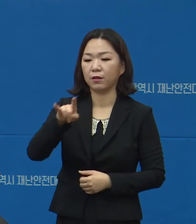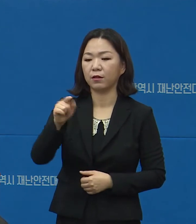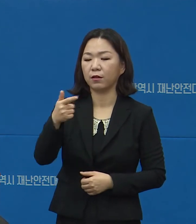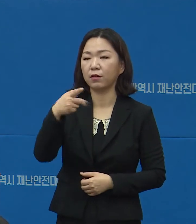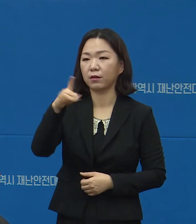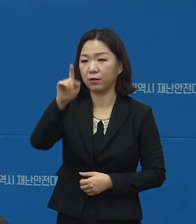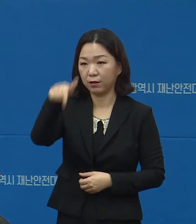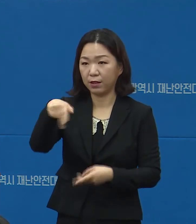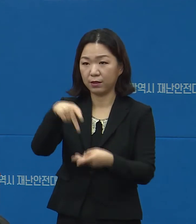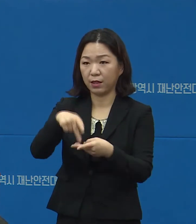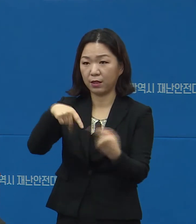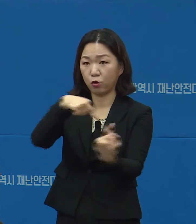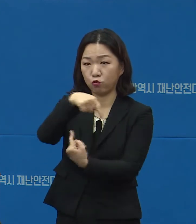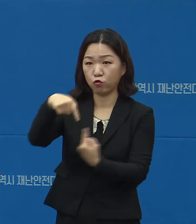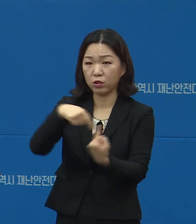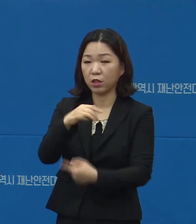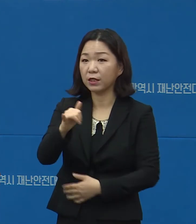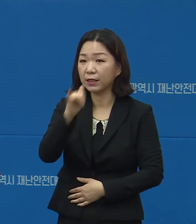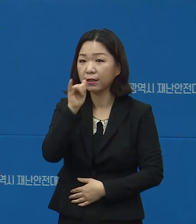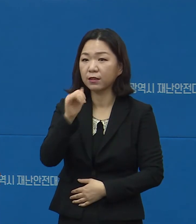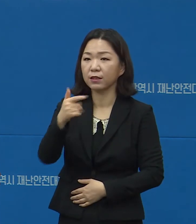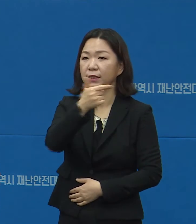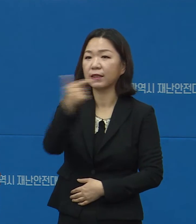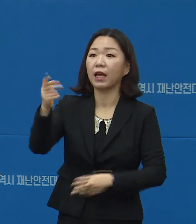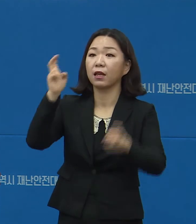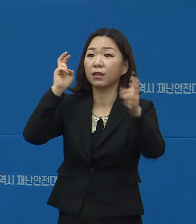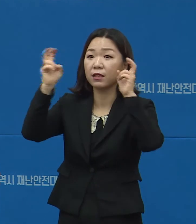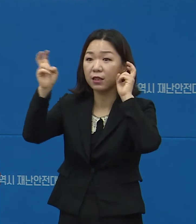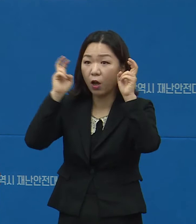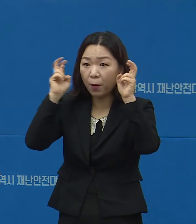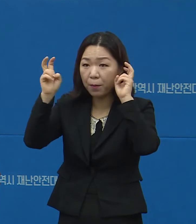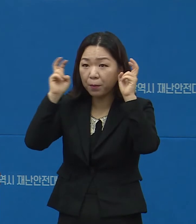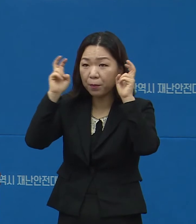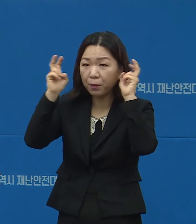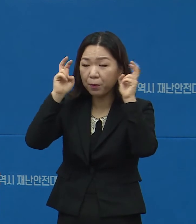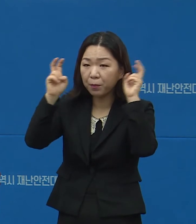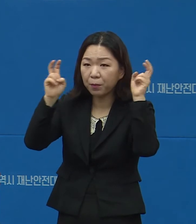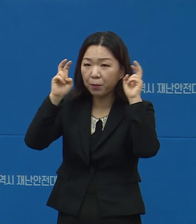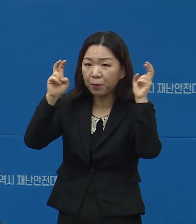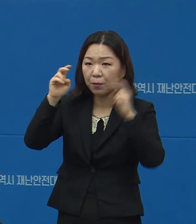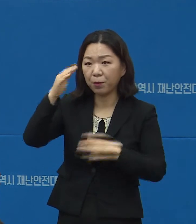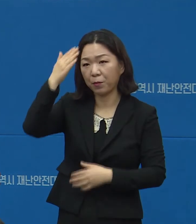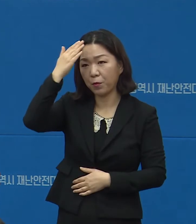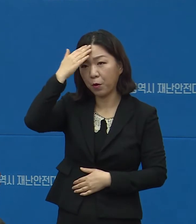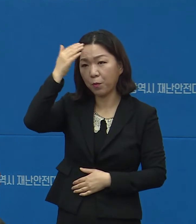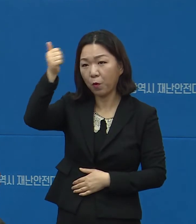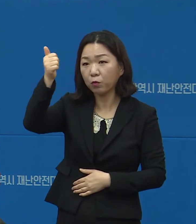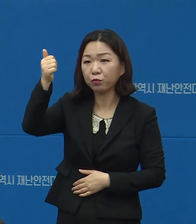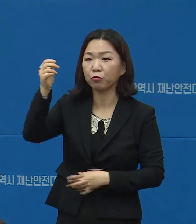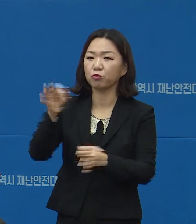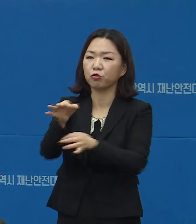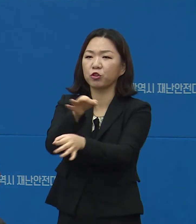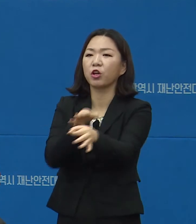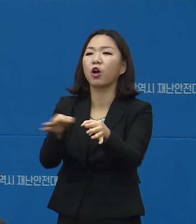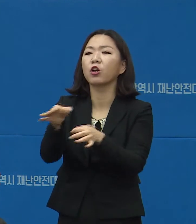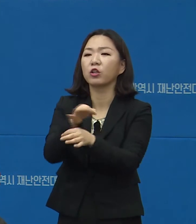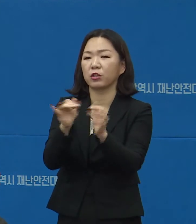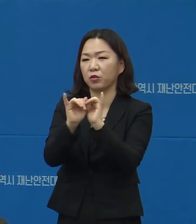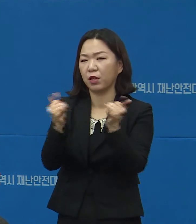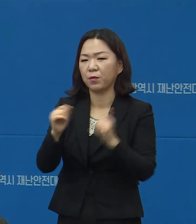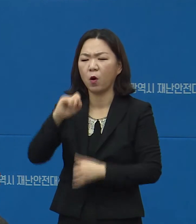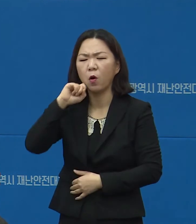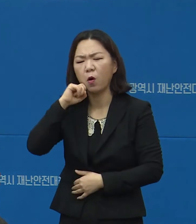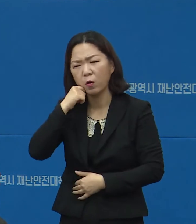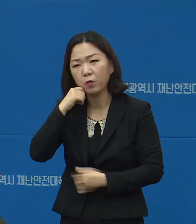컨택센터를 운영하고 있는 원청기업인 대기업과 그리고 본사 경영진들에게 어렵지만은